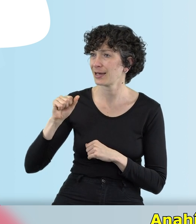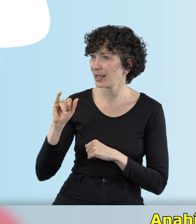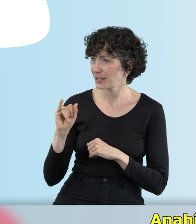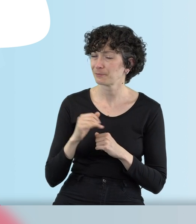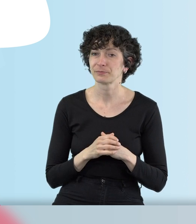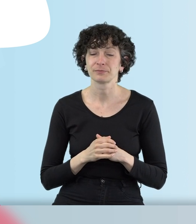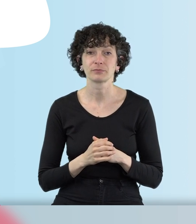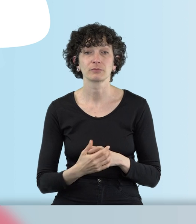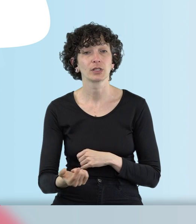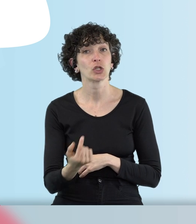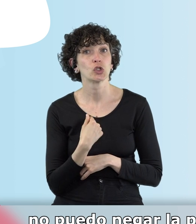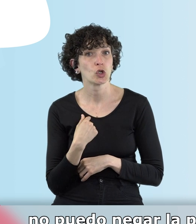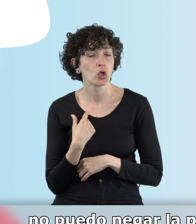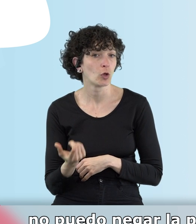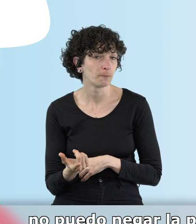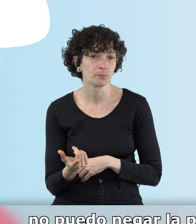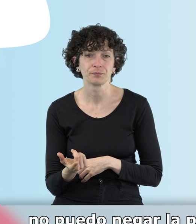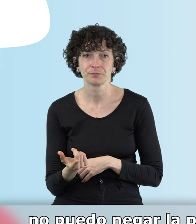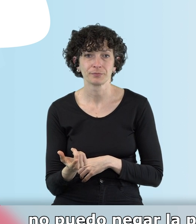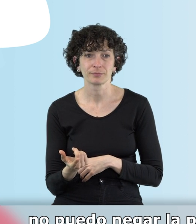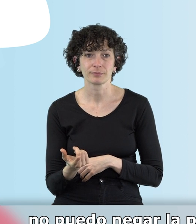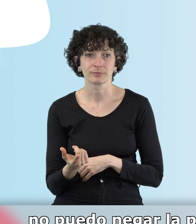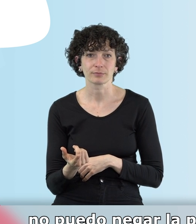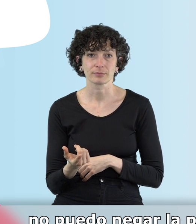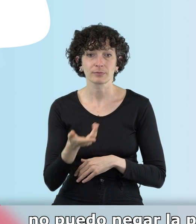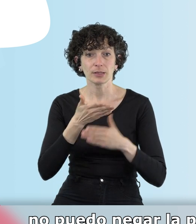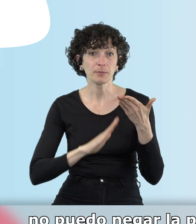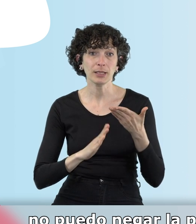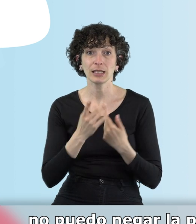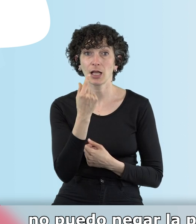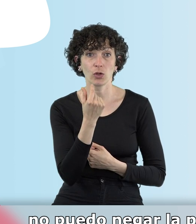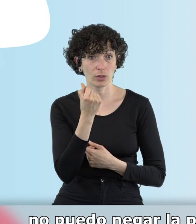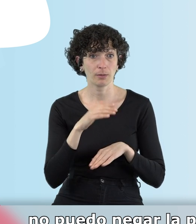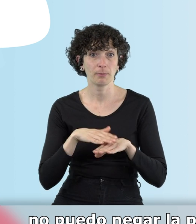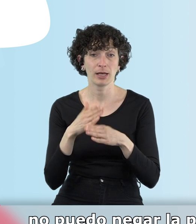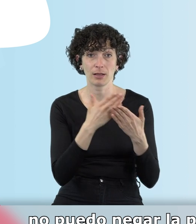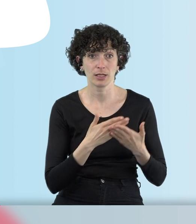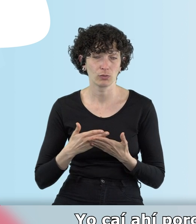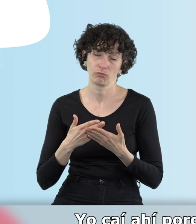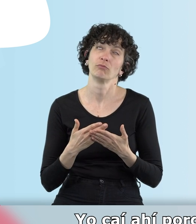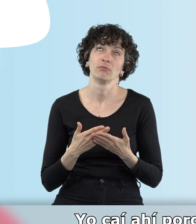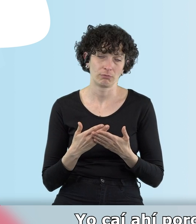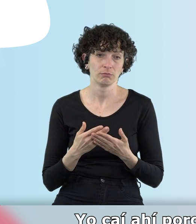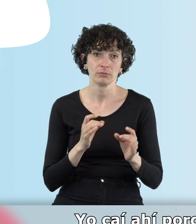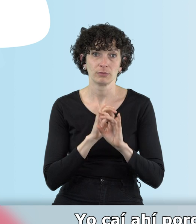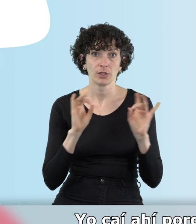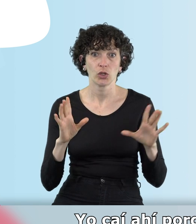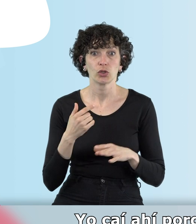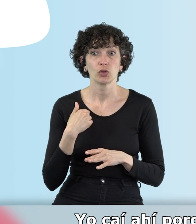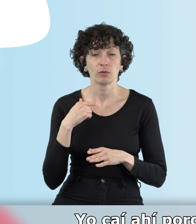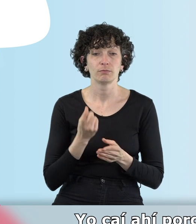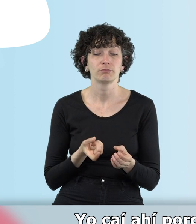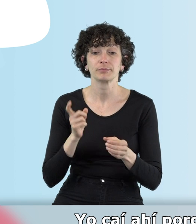mi parte, no puedo negar la parte económica para los estudiantes. Yo caí ahí